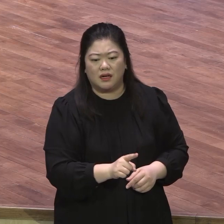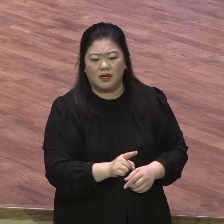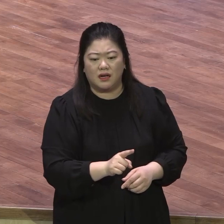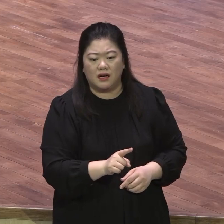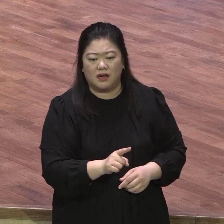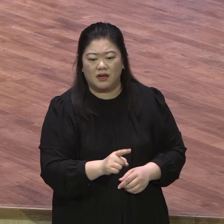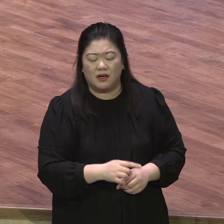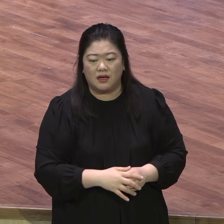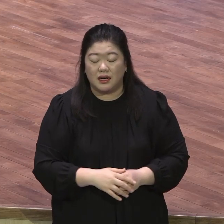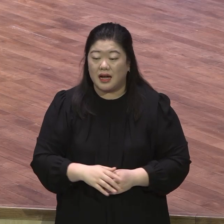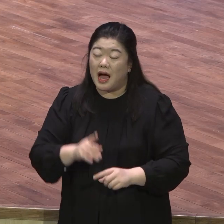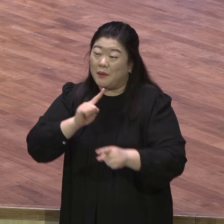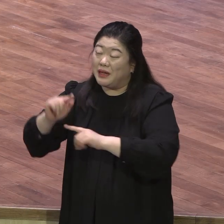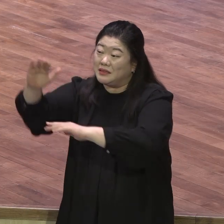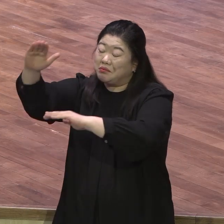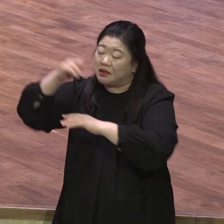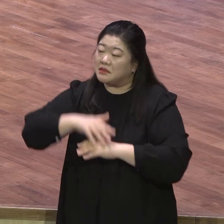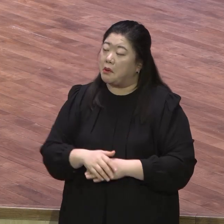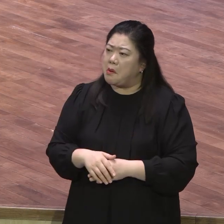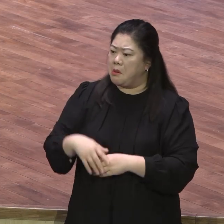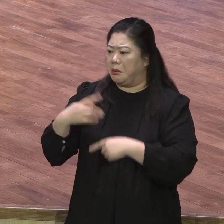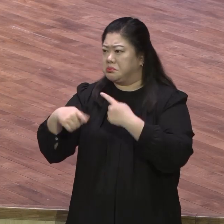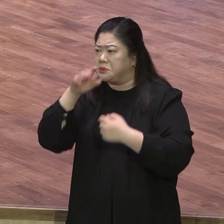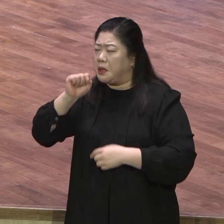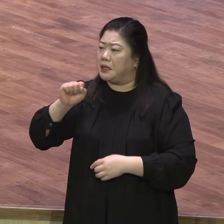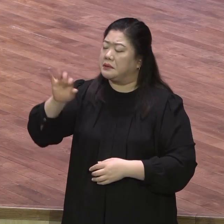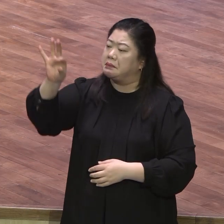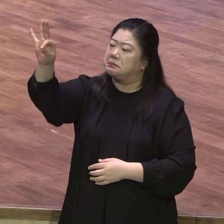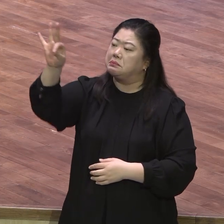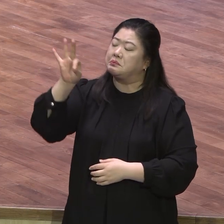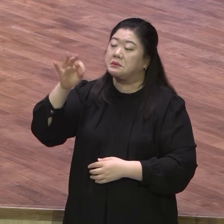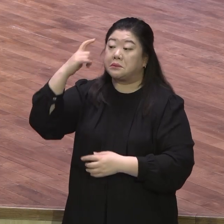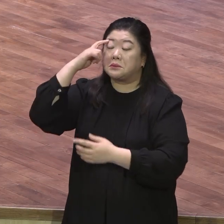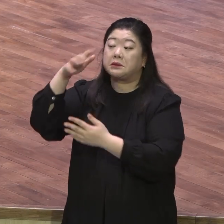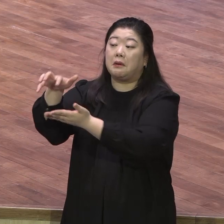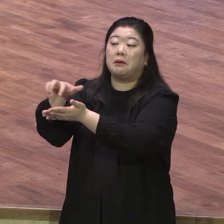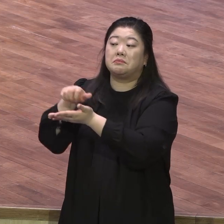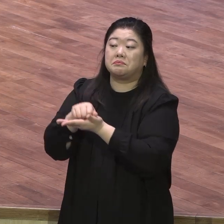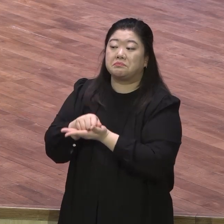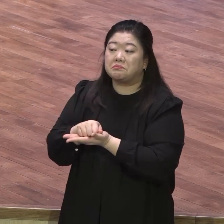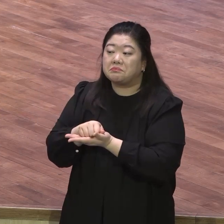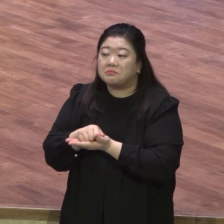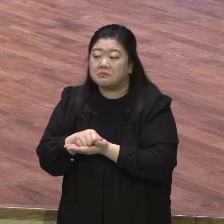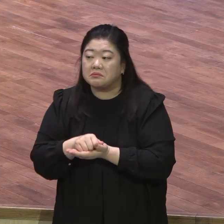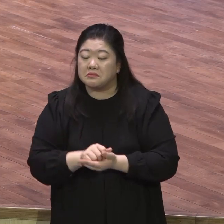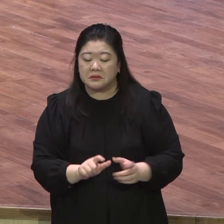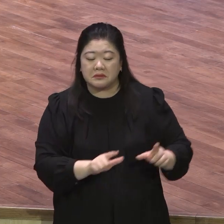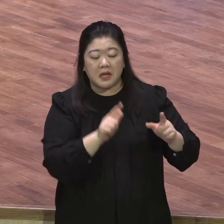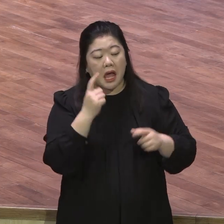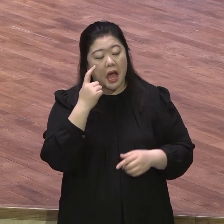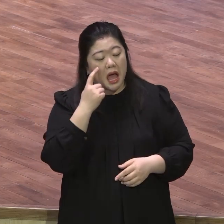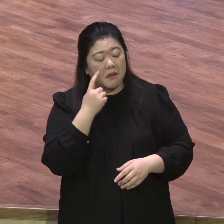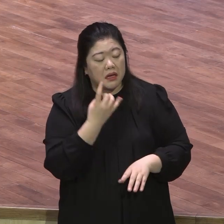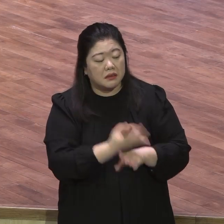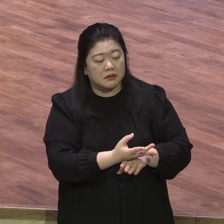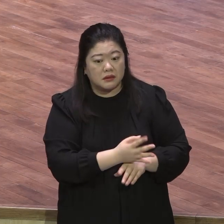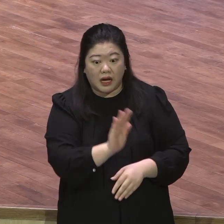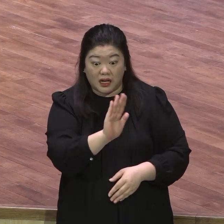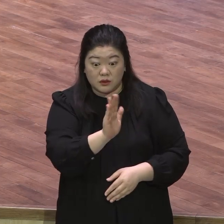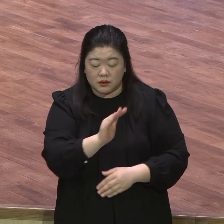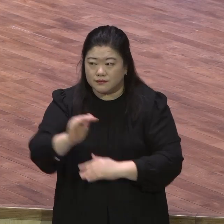참고하지 말고 영적인 데미지를 좀 받으라는 얘기에요 은혜를 하 그렇구나 말씀의 영향을 좀